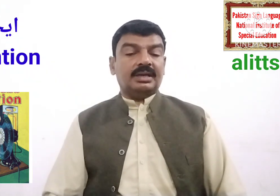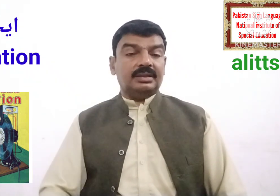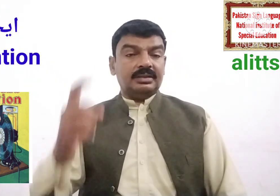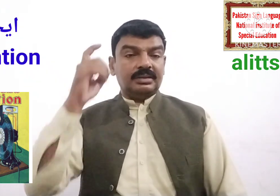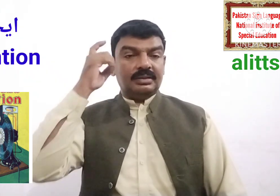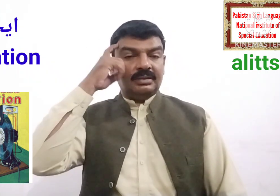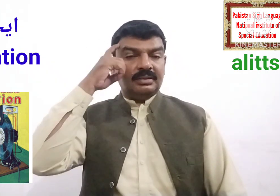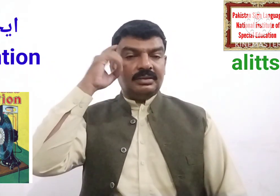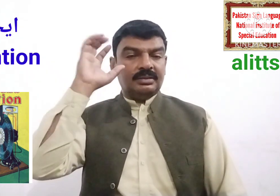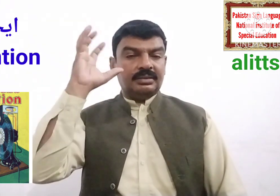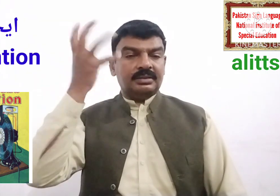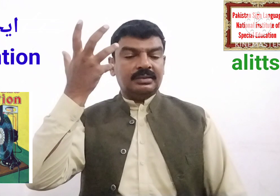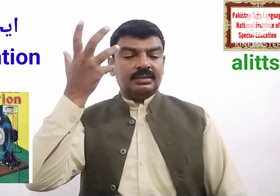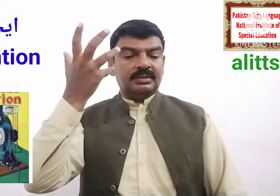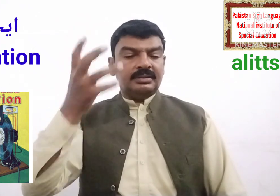ejad,